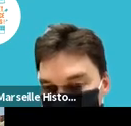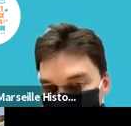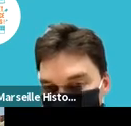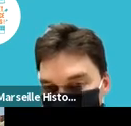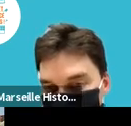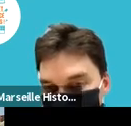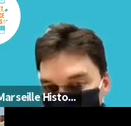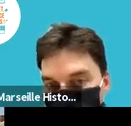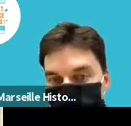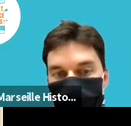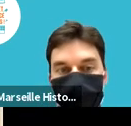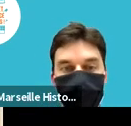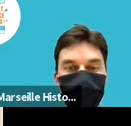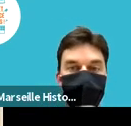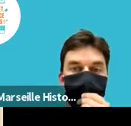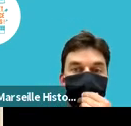ça date de 2020